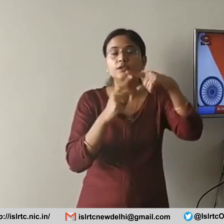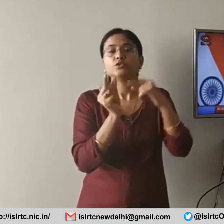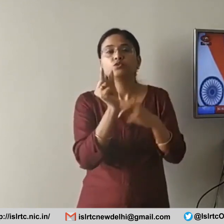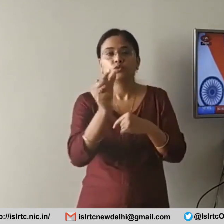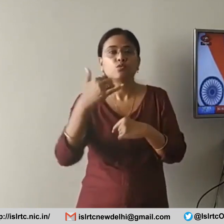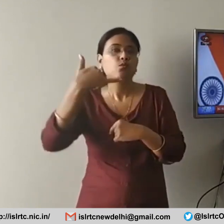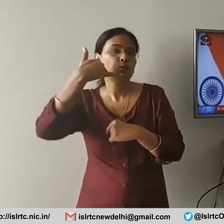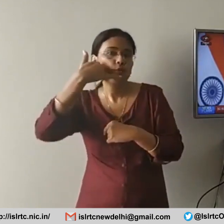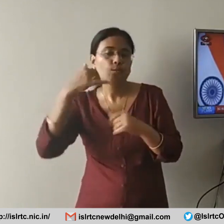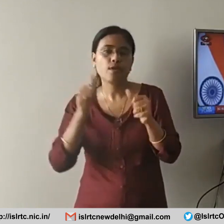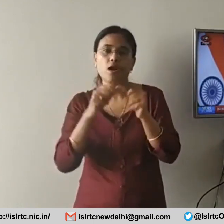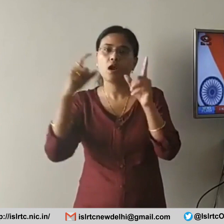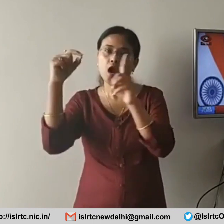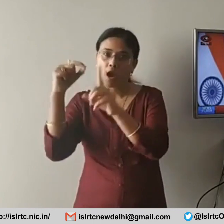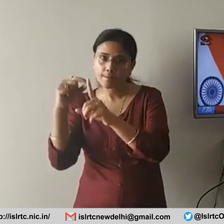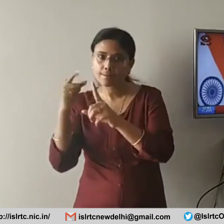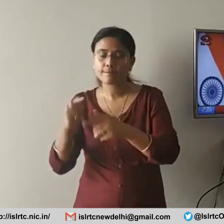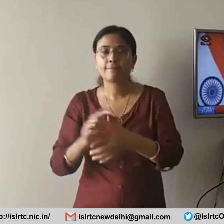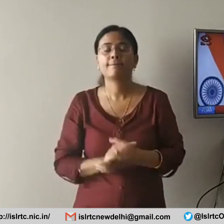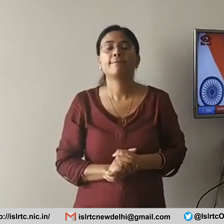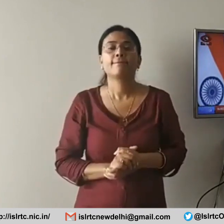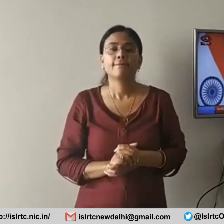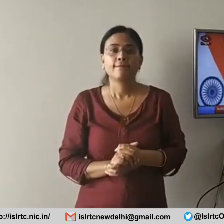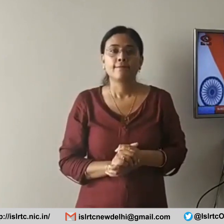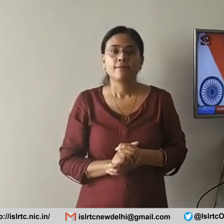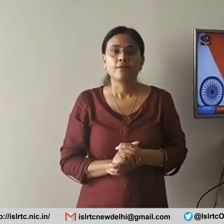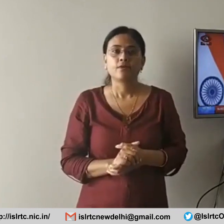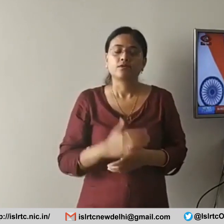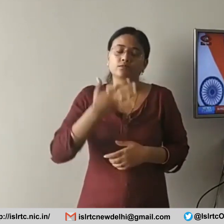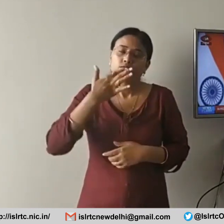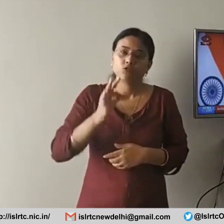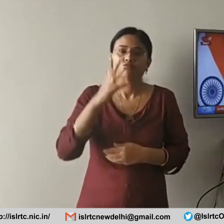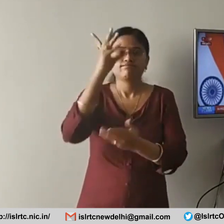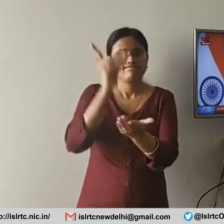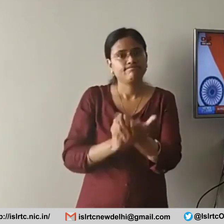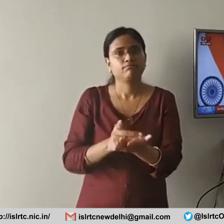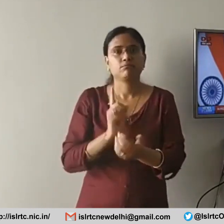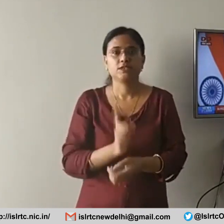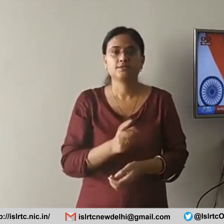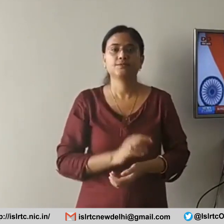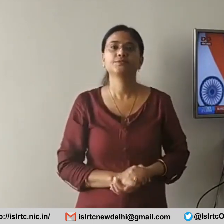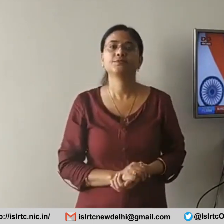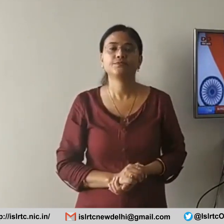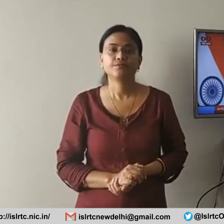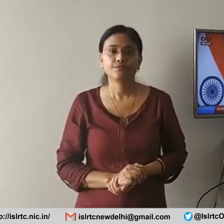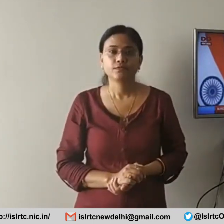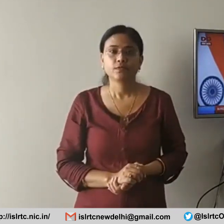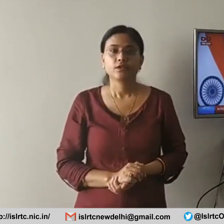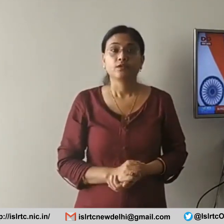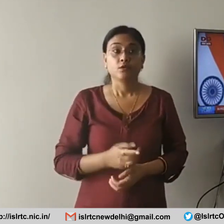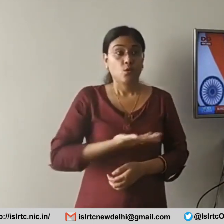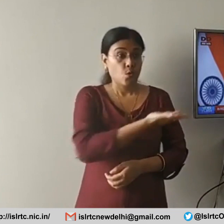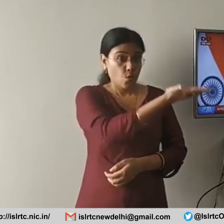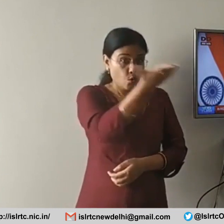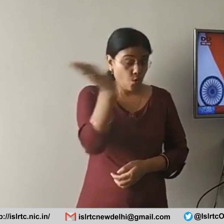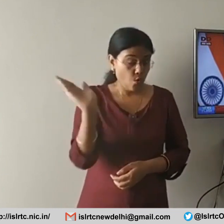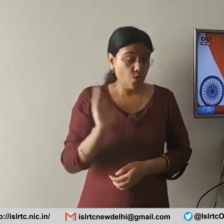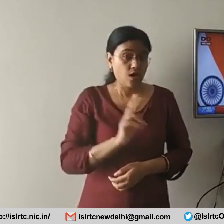आरोग्य सेतु मोबाइल ऐप जरूर डाउनलोड करें। दूसरों को